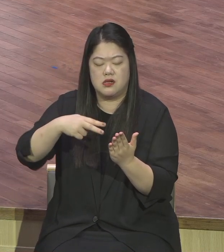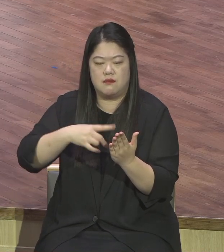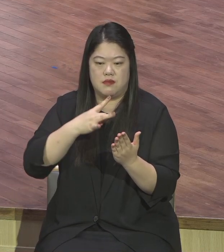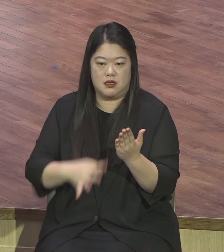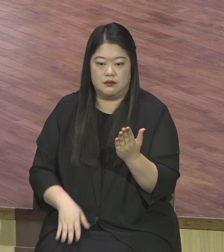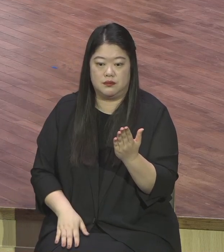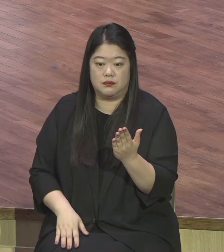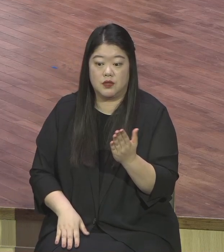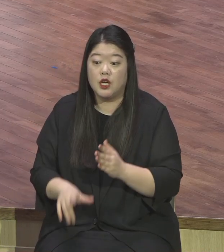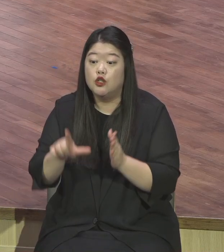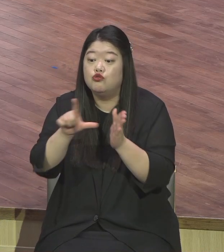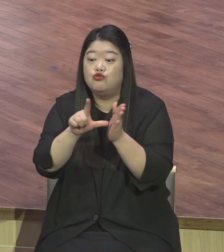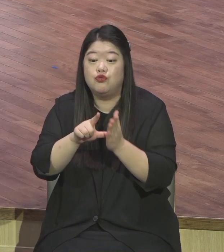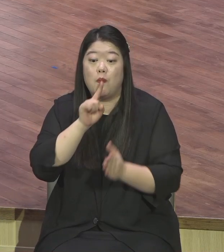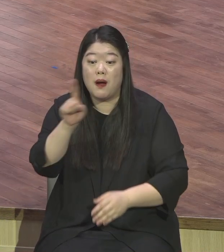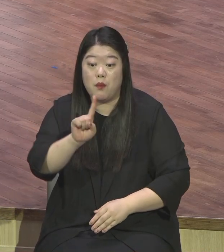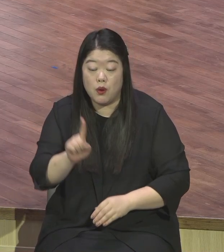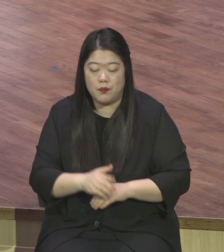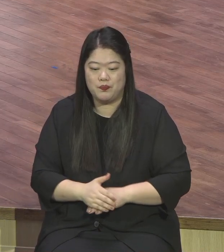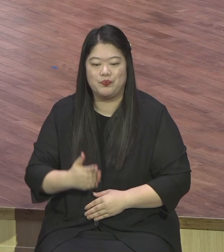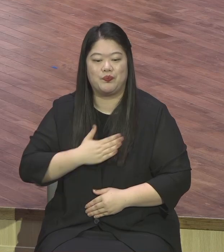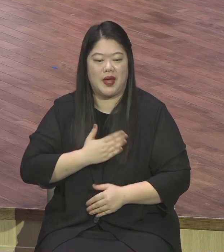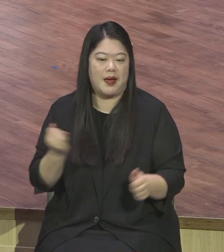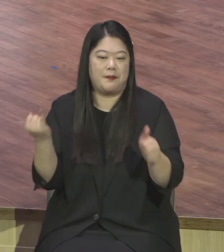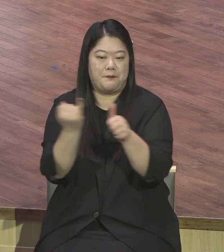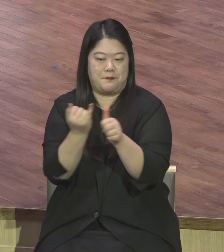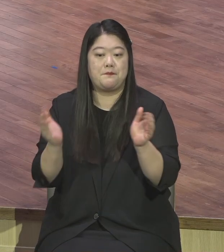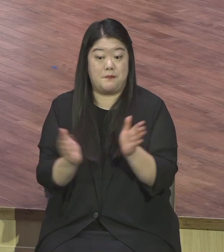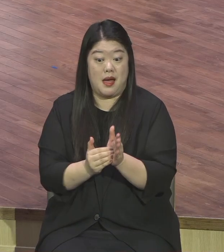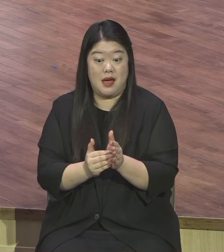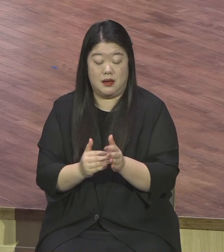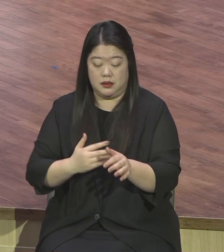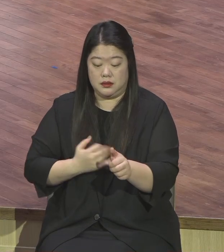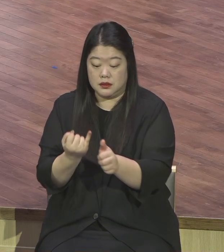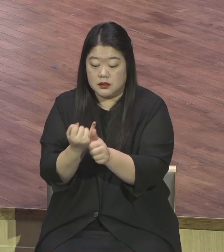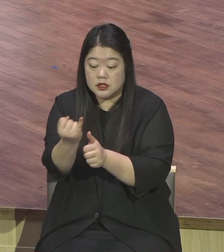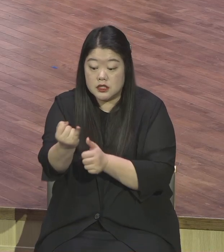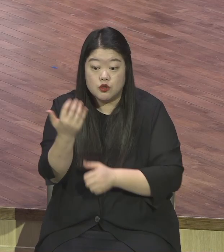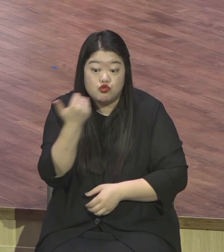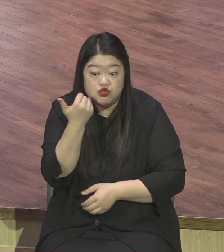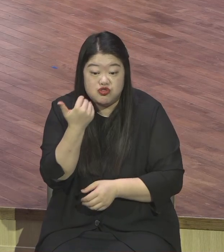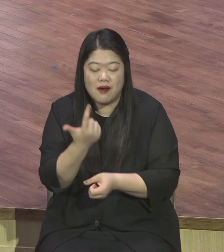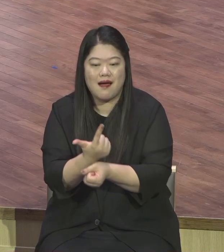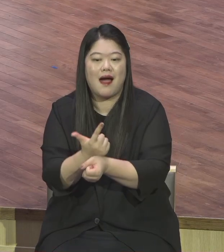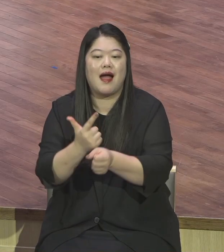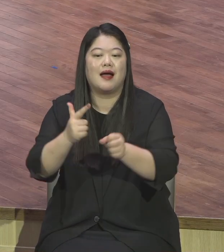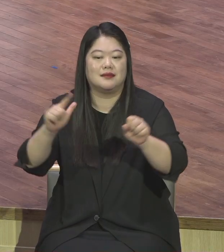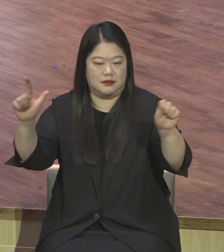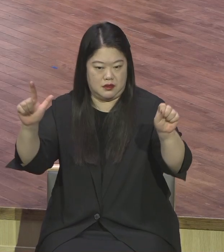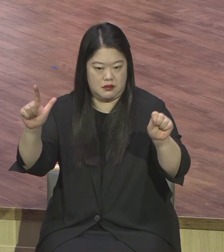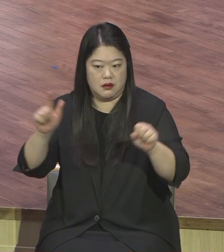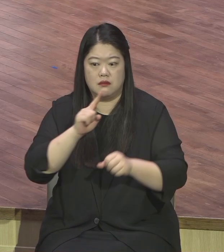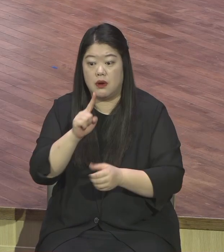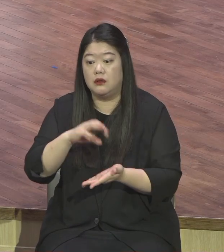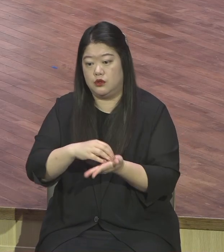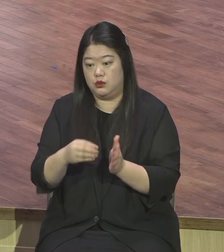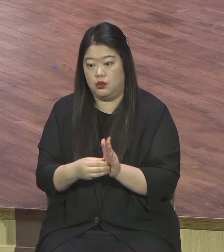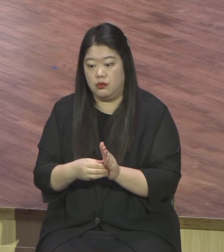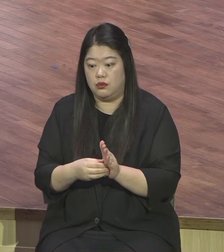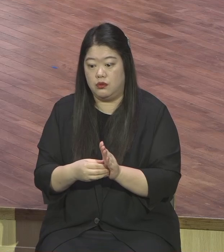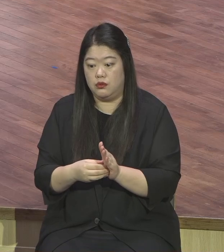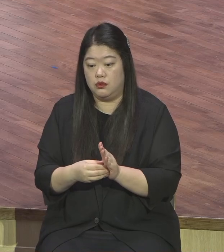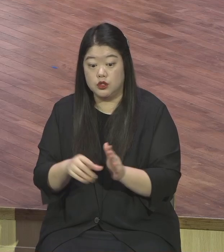갈라디아스와 결혼했다고 했어요. 갈라디아스하고 결혼했다 할 정도로 루터의 삶을